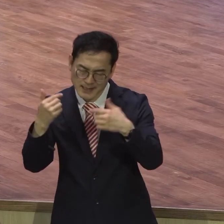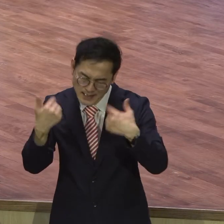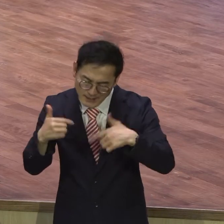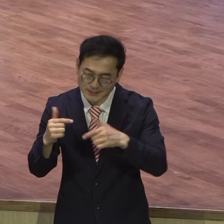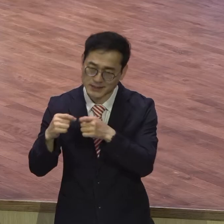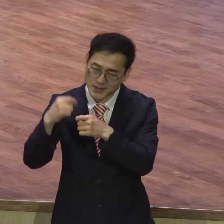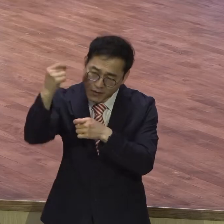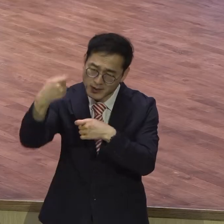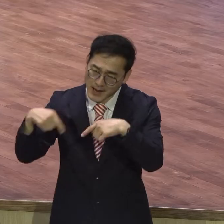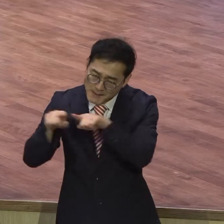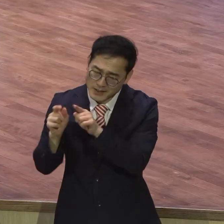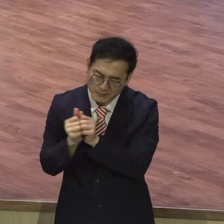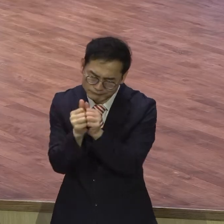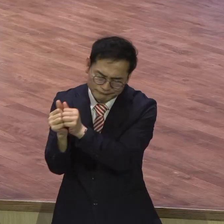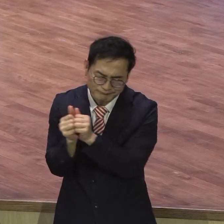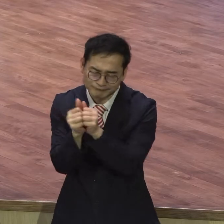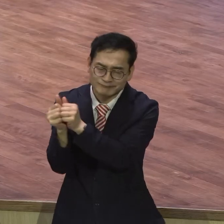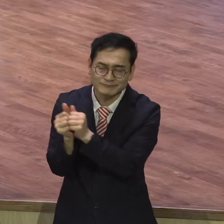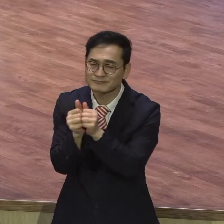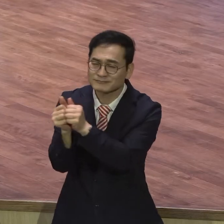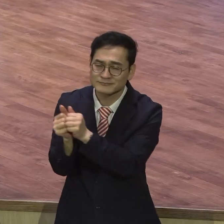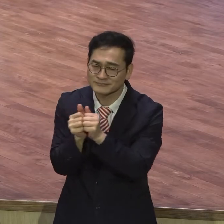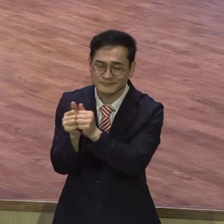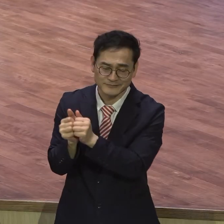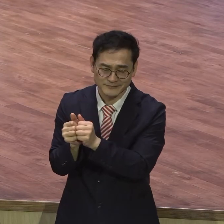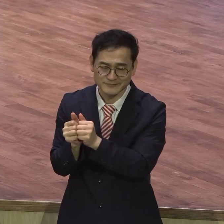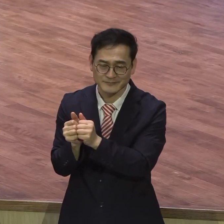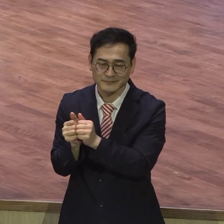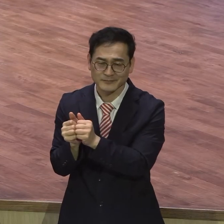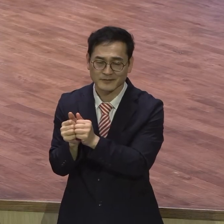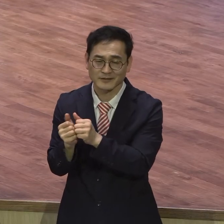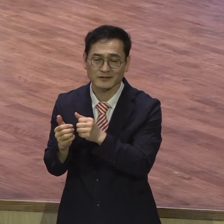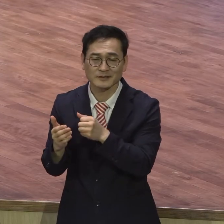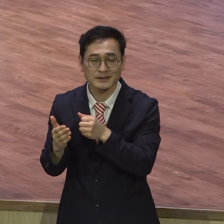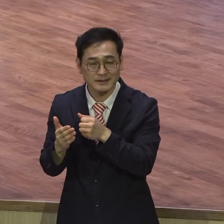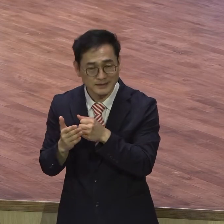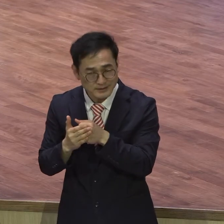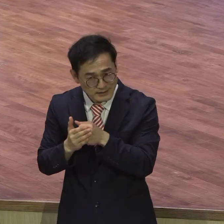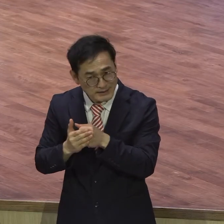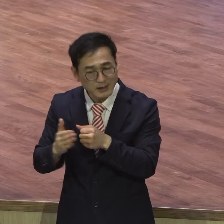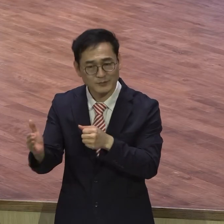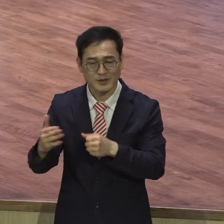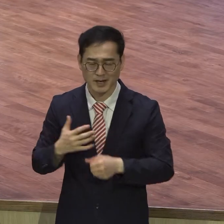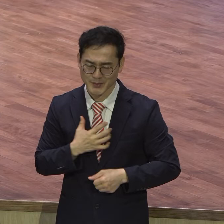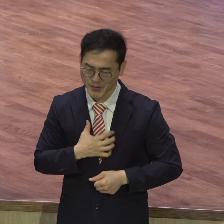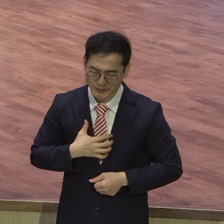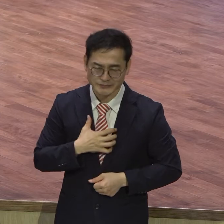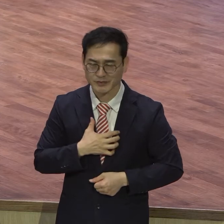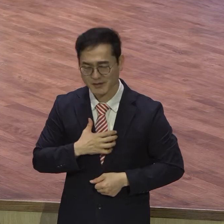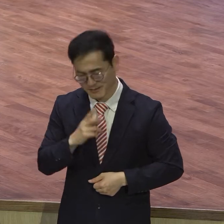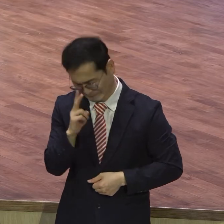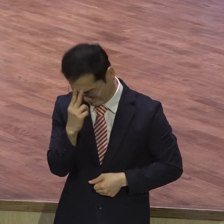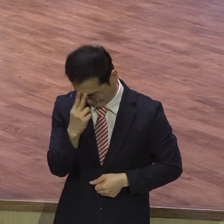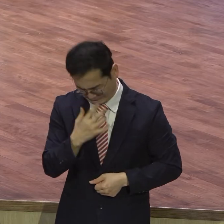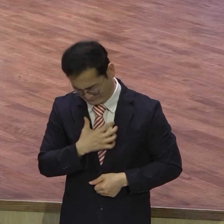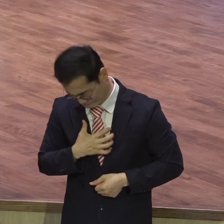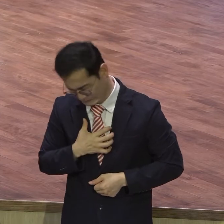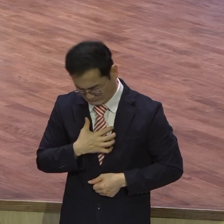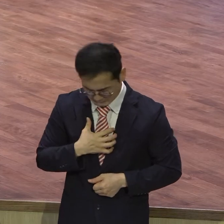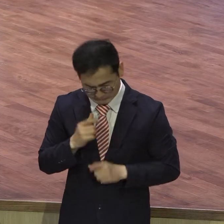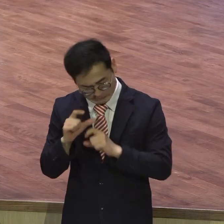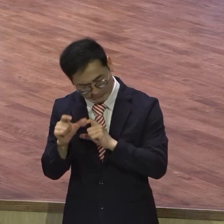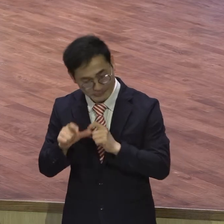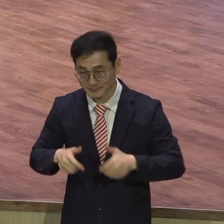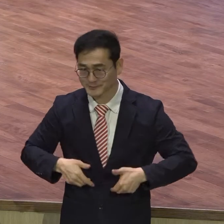우리와 영원히 함께 하시기 때문에 걱정, 건심, 염려할 필요가 없다